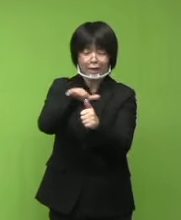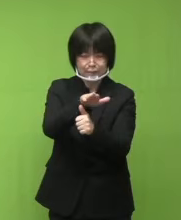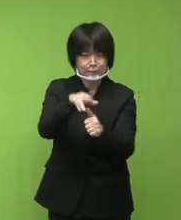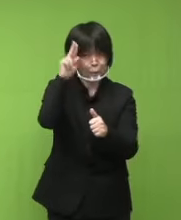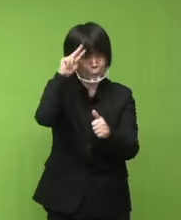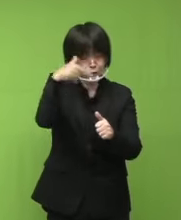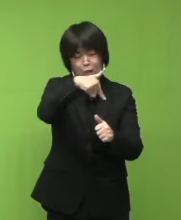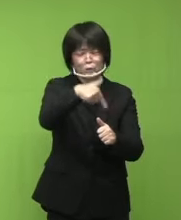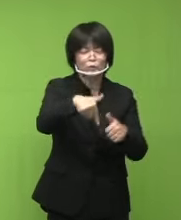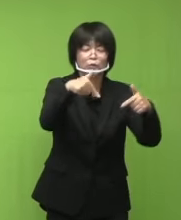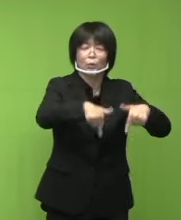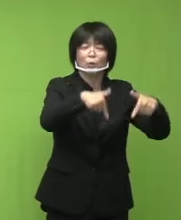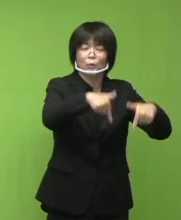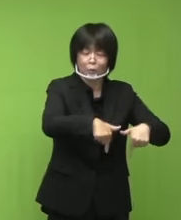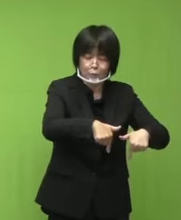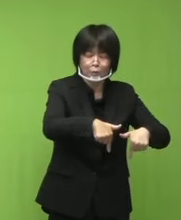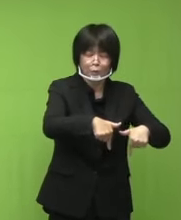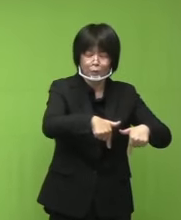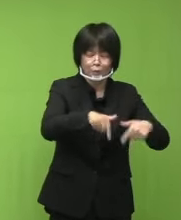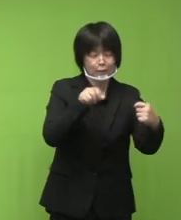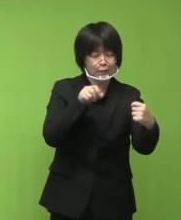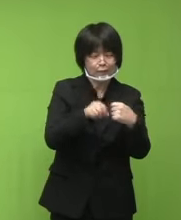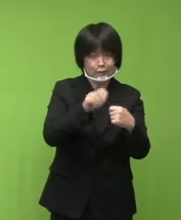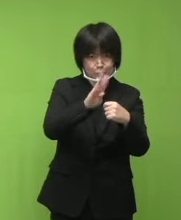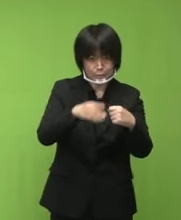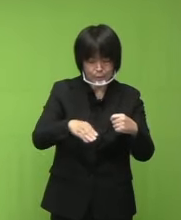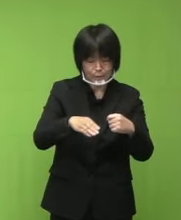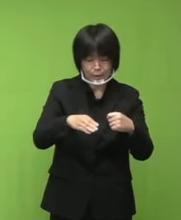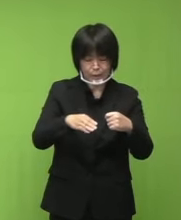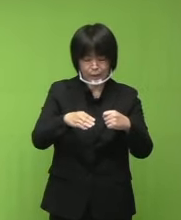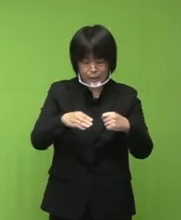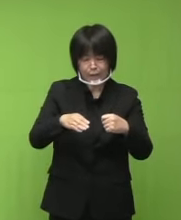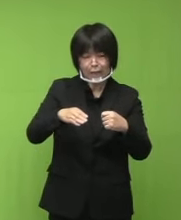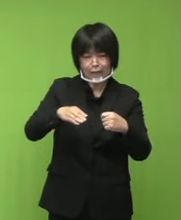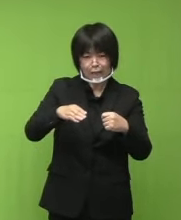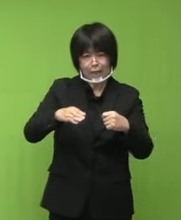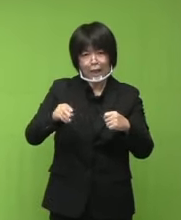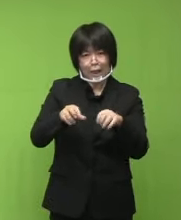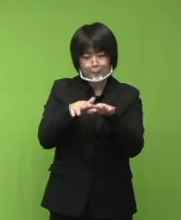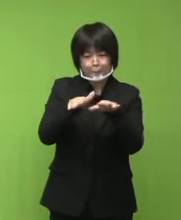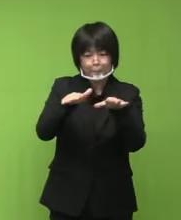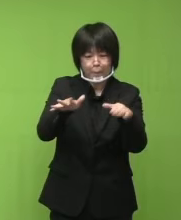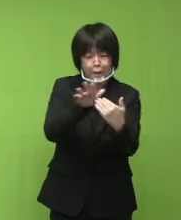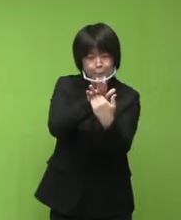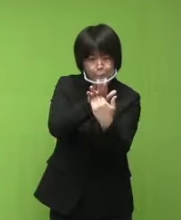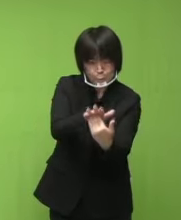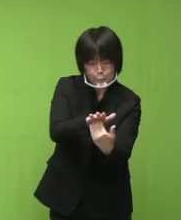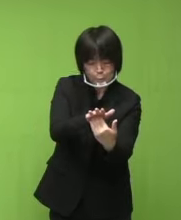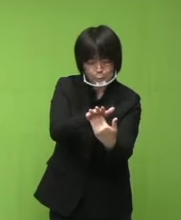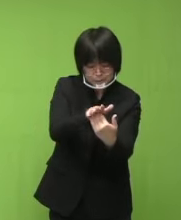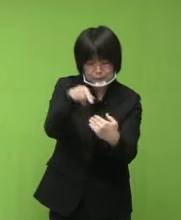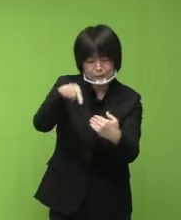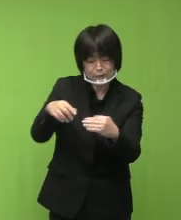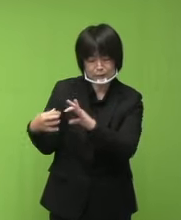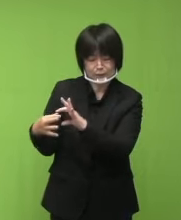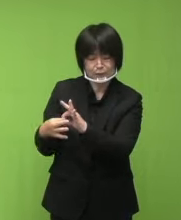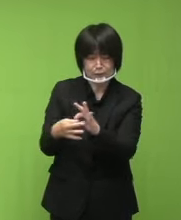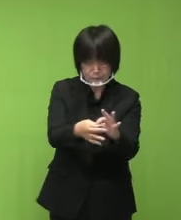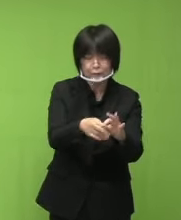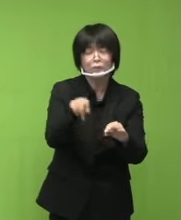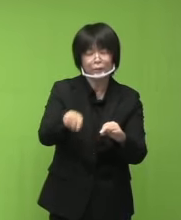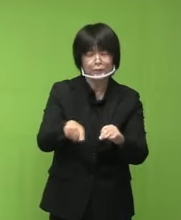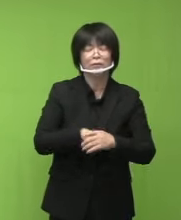府、京都府など近隣府県においては、まん延防止等重点措置が続いており、 予断を許さない状況が続いています